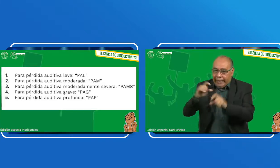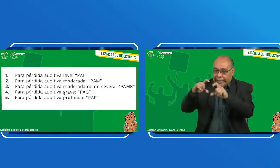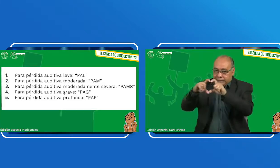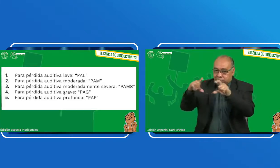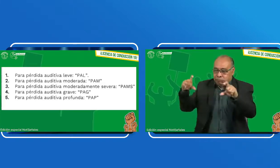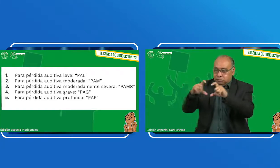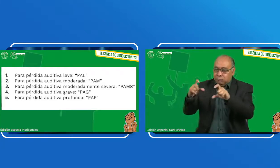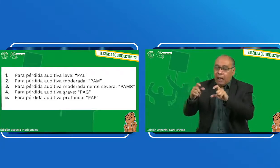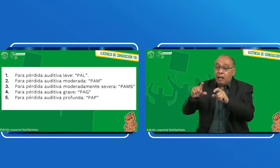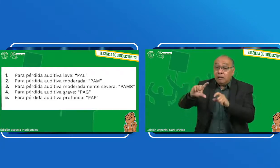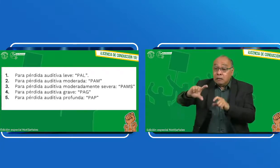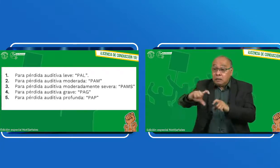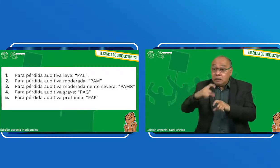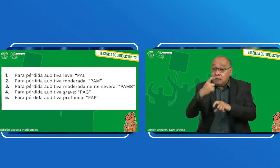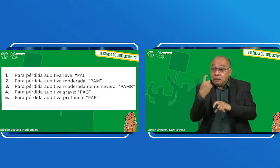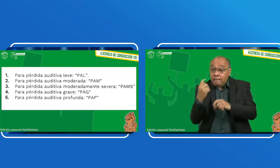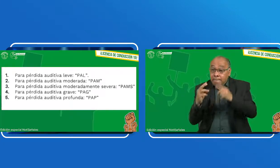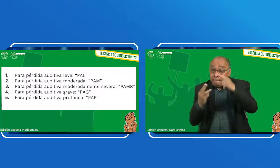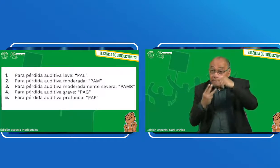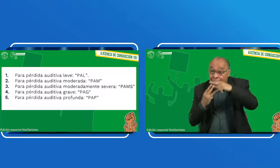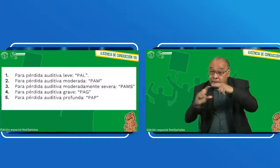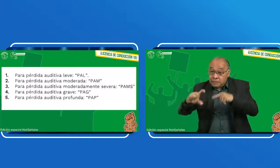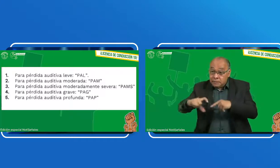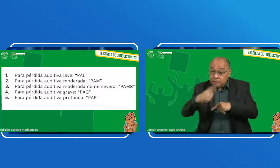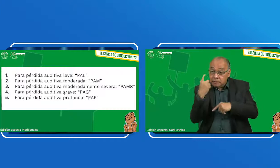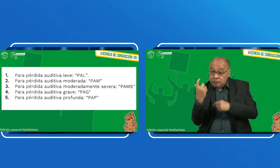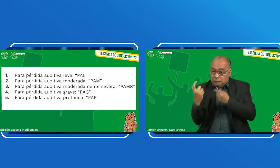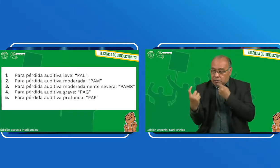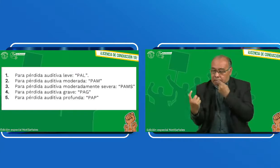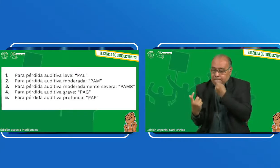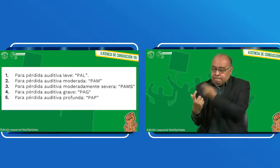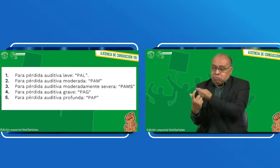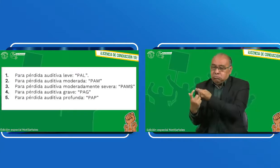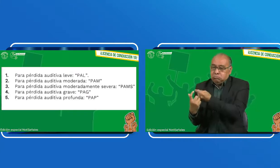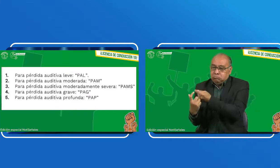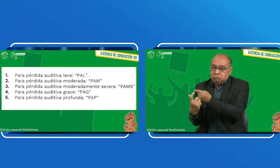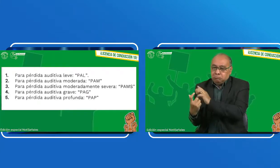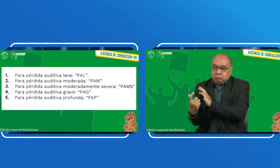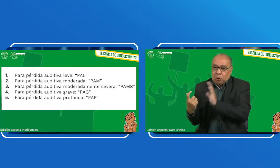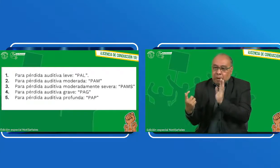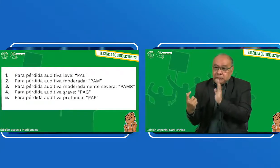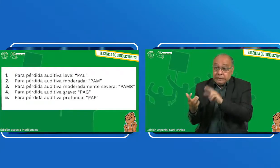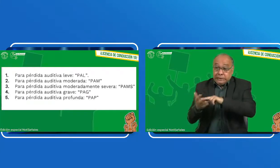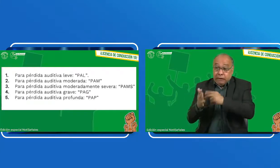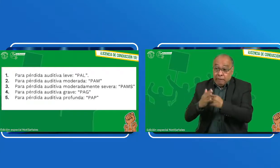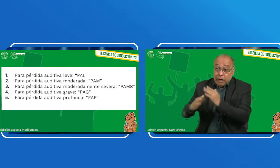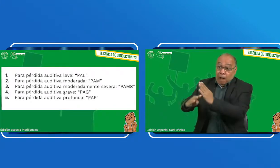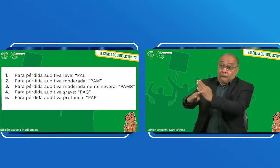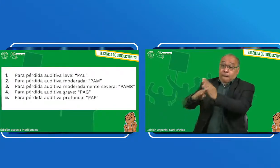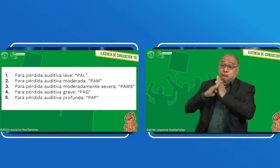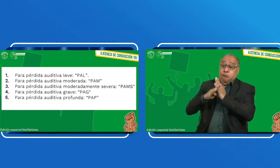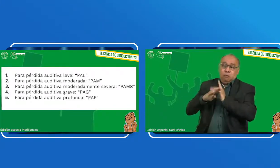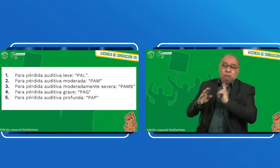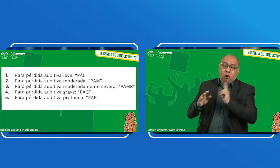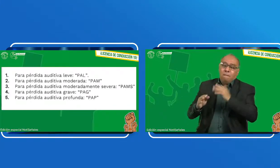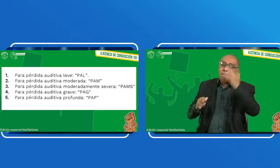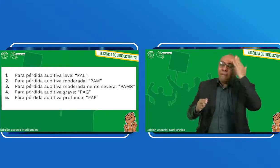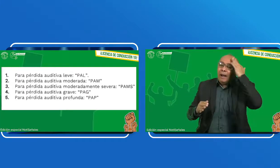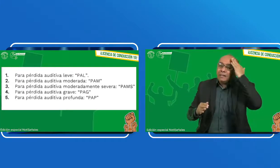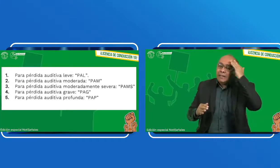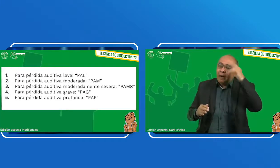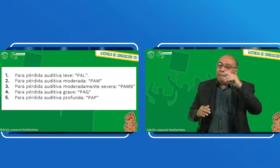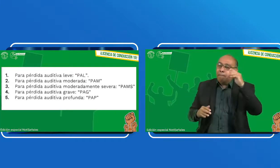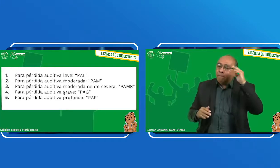de pérdida de audición. Por ejemplo, PAP es pérdida de audición profunda. Esto es lo que va a tener